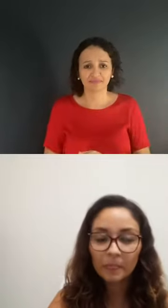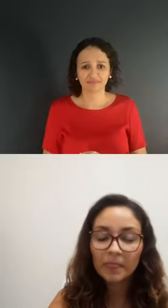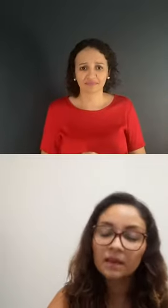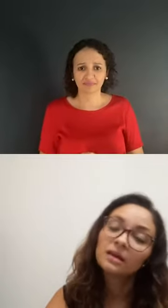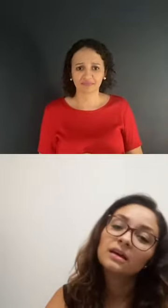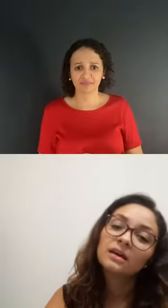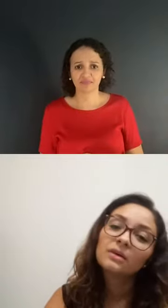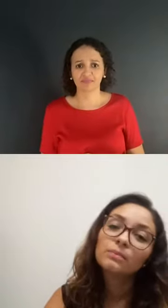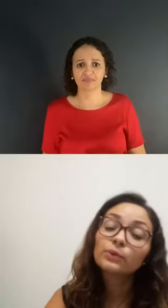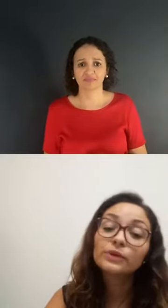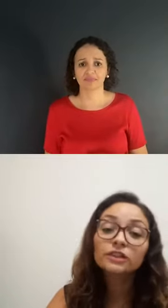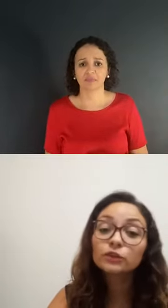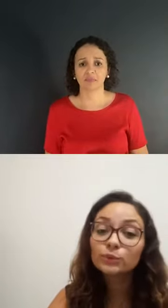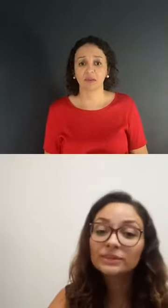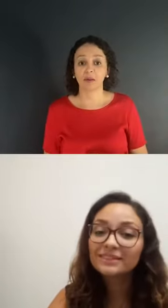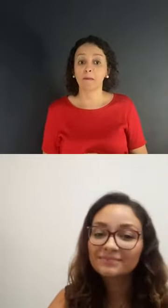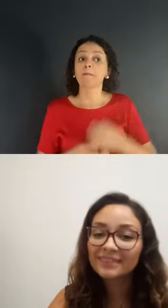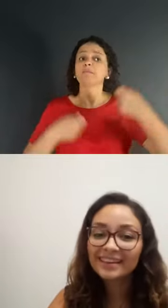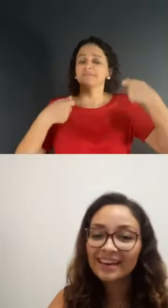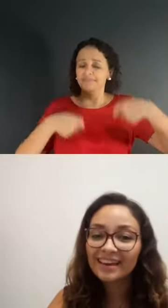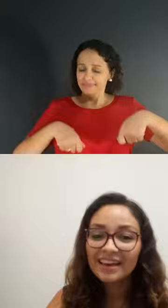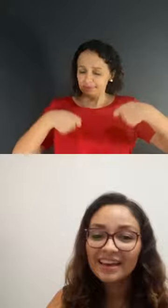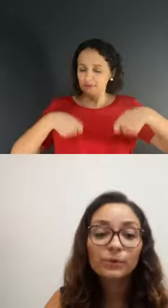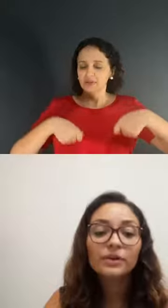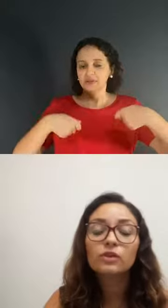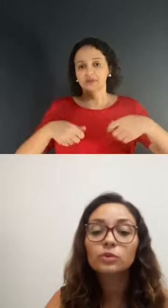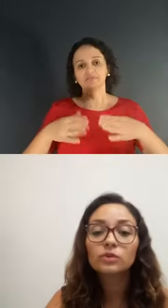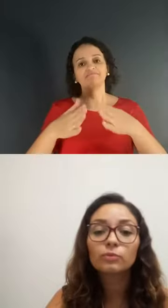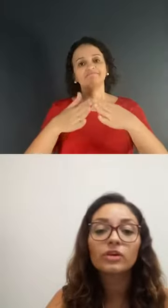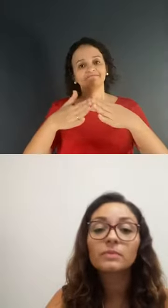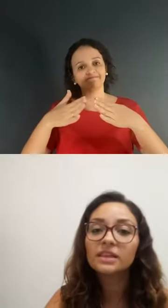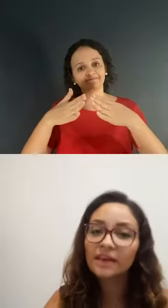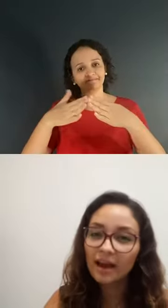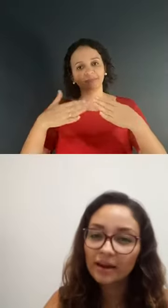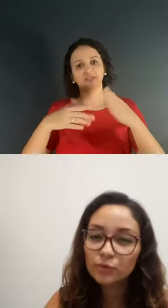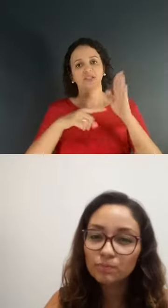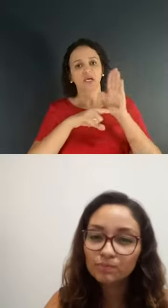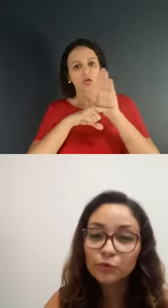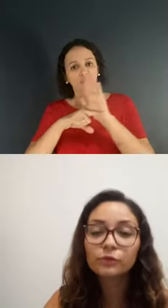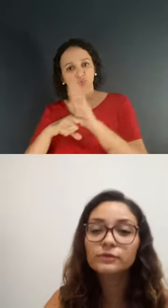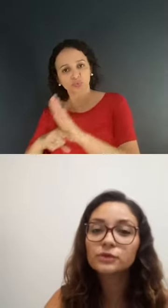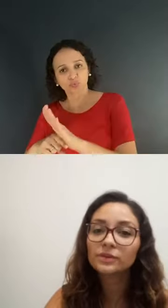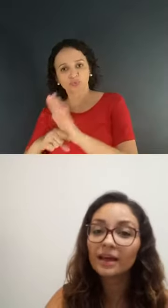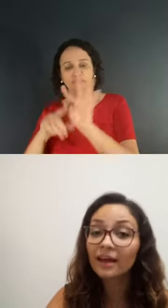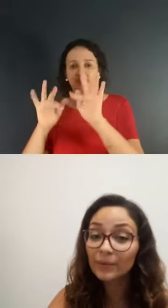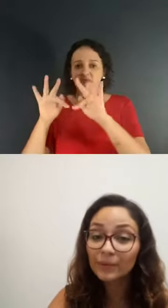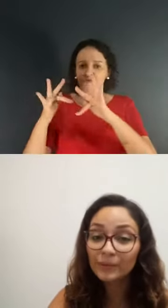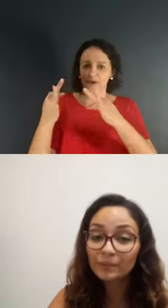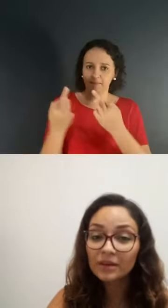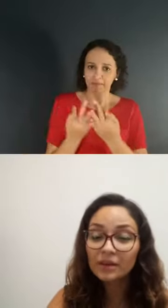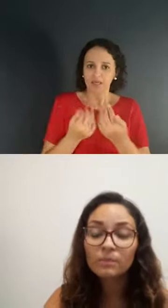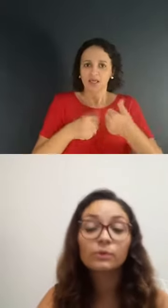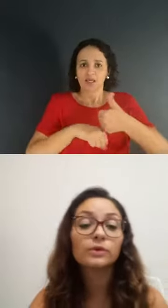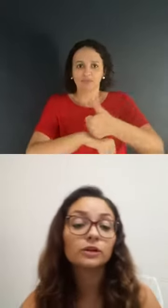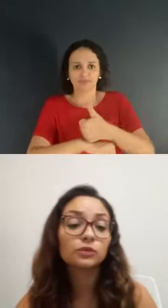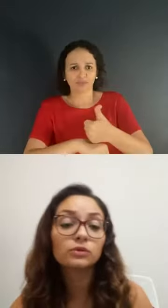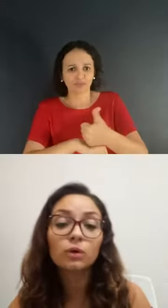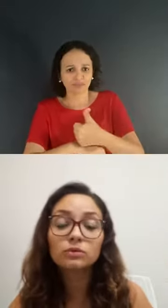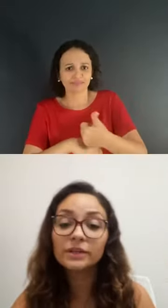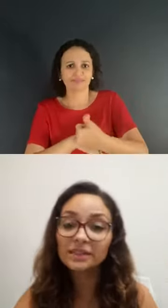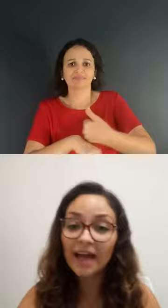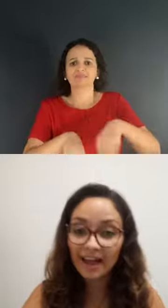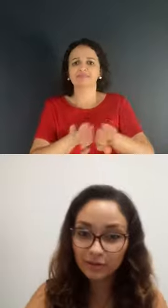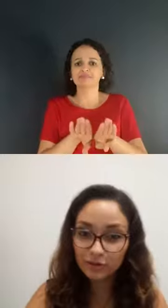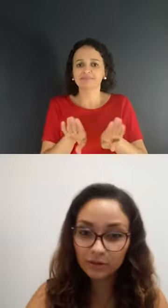é? Procurar ajuda. Procurar ajuda de um familiar, de um profissional, procurar ajuda de